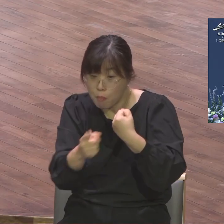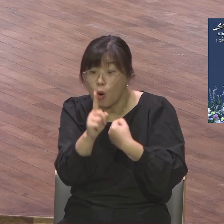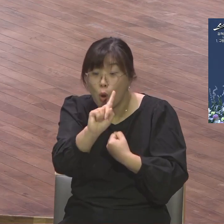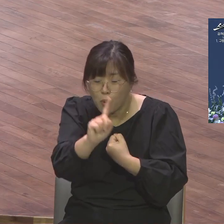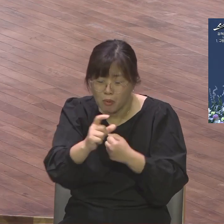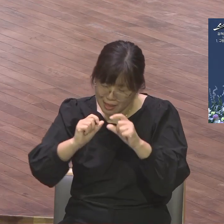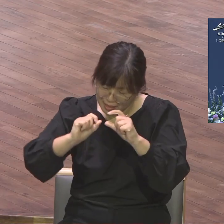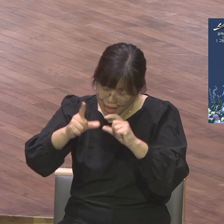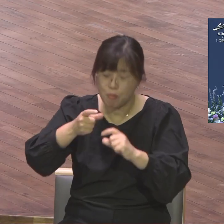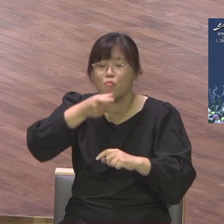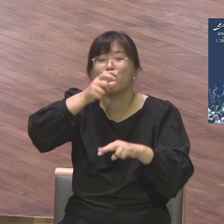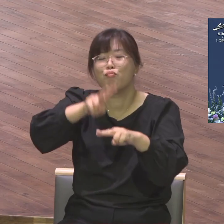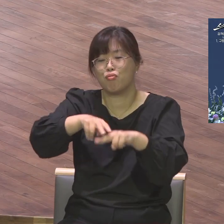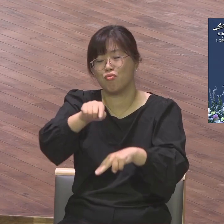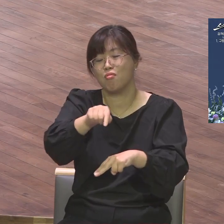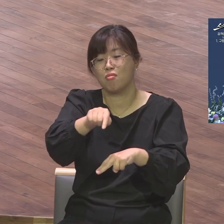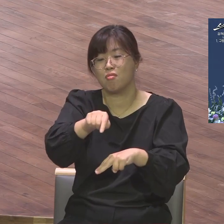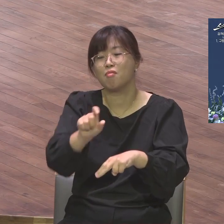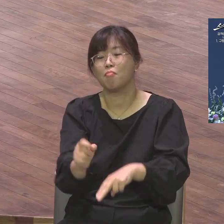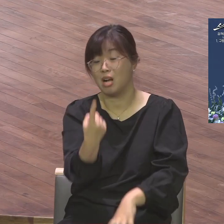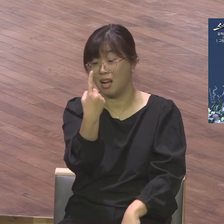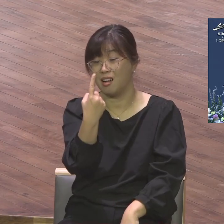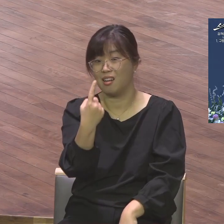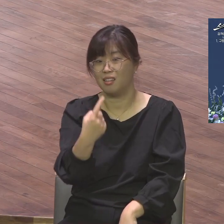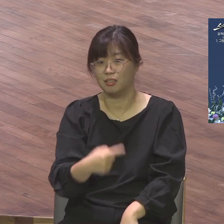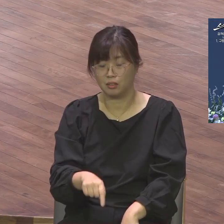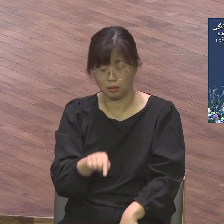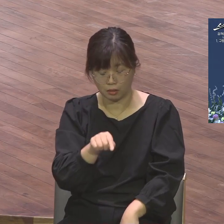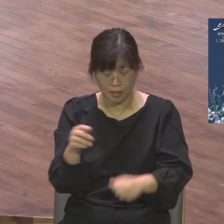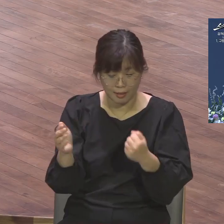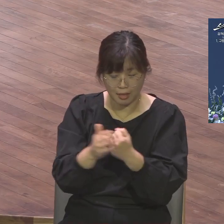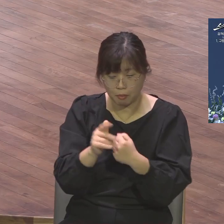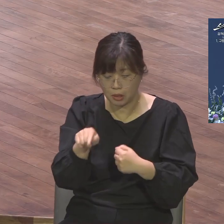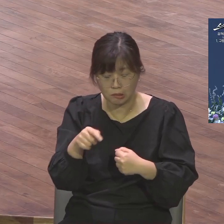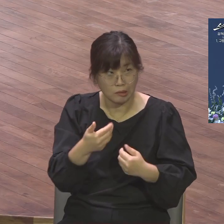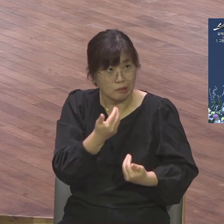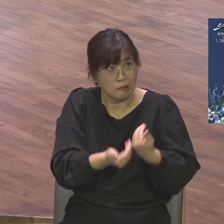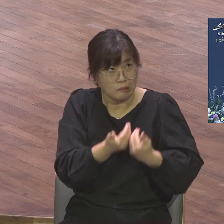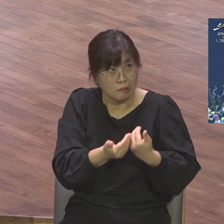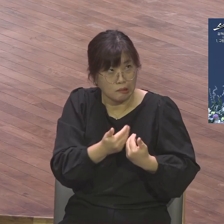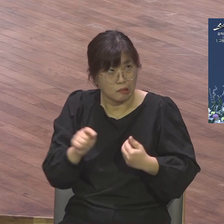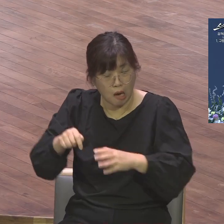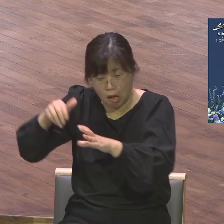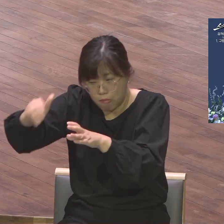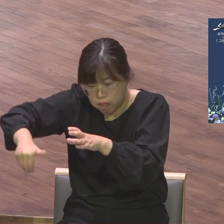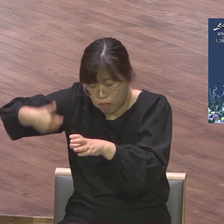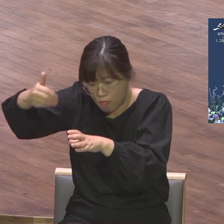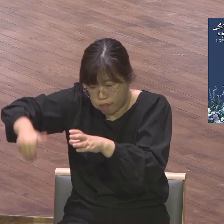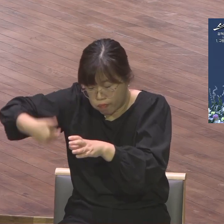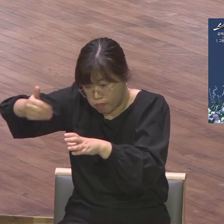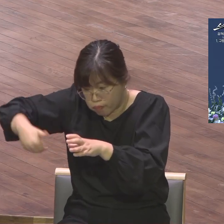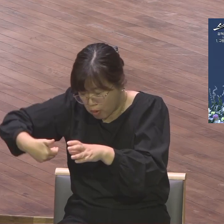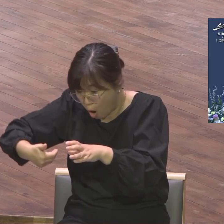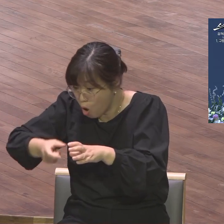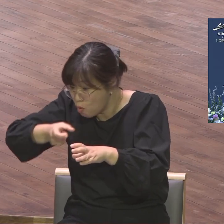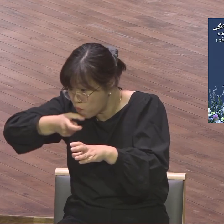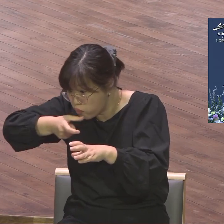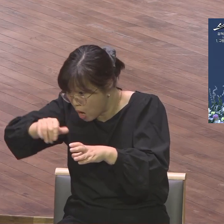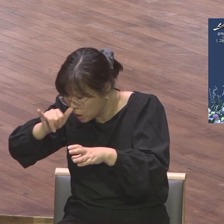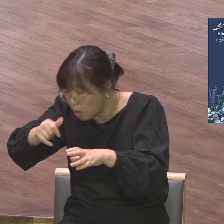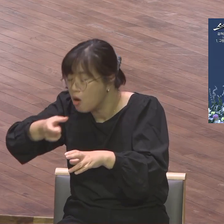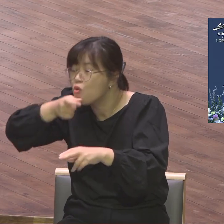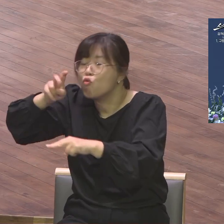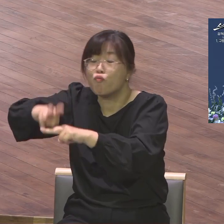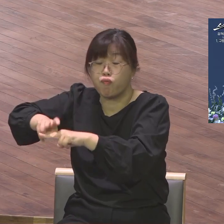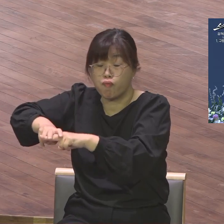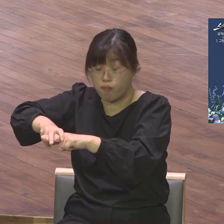양보하고 또 나와. 계속 우물 파면 그것도 물이 뭐 그 안 나오잖아요. 사막이니까 그 물줄기 따라서 물을 파. 그 어떻게